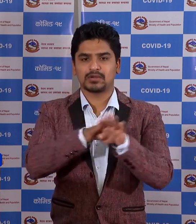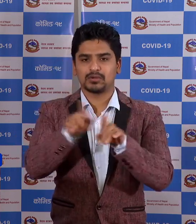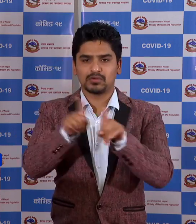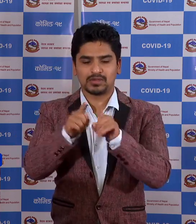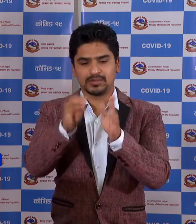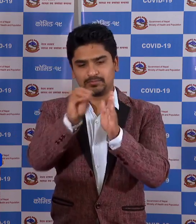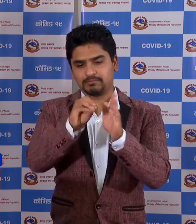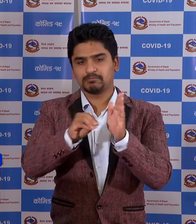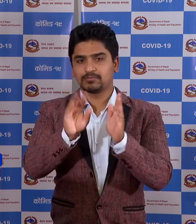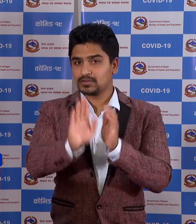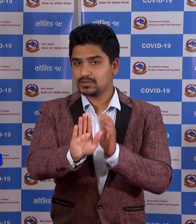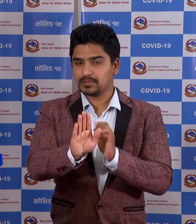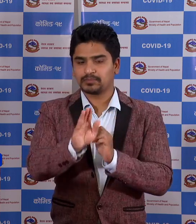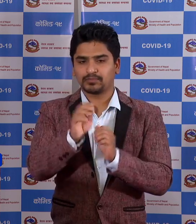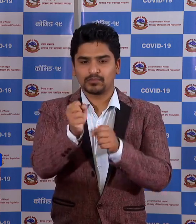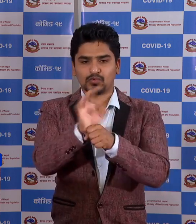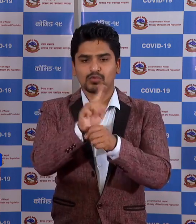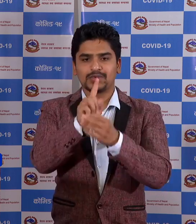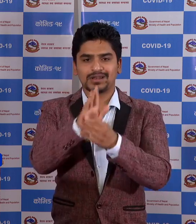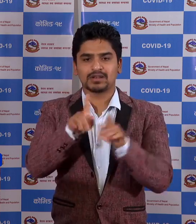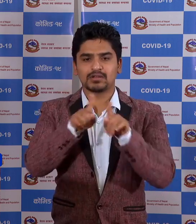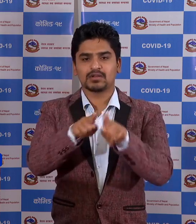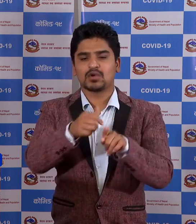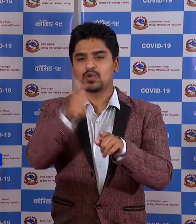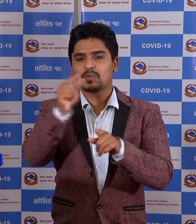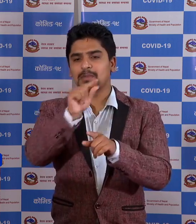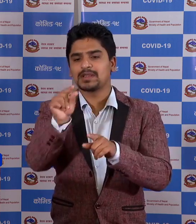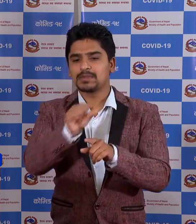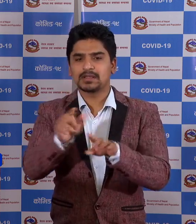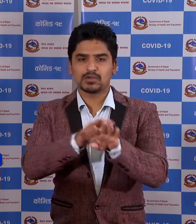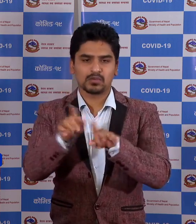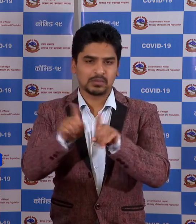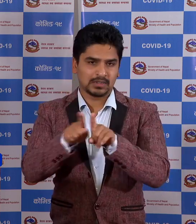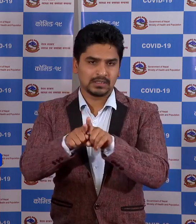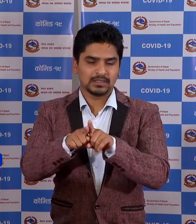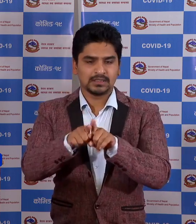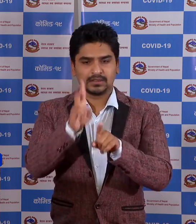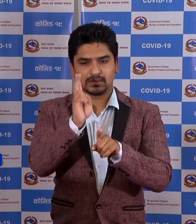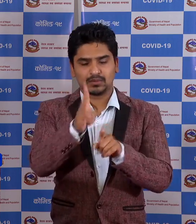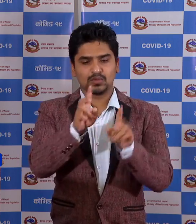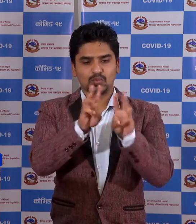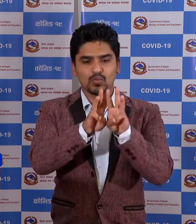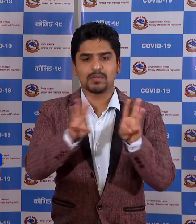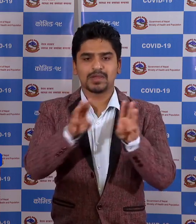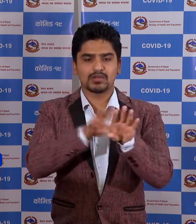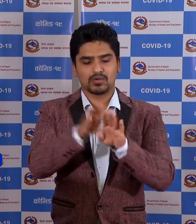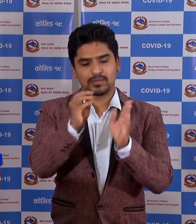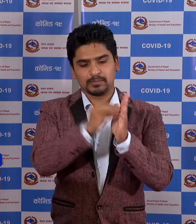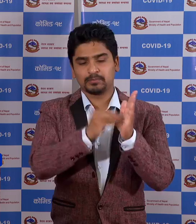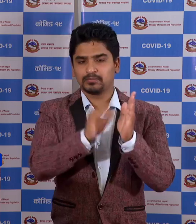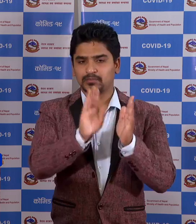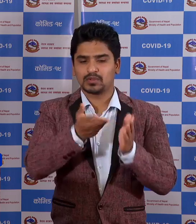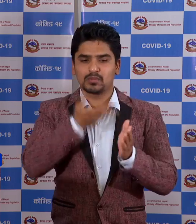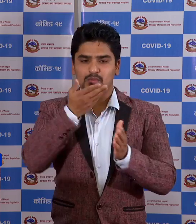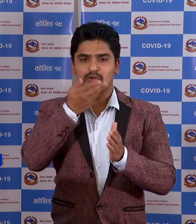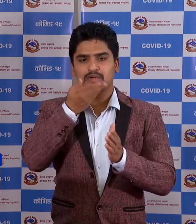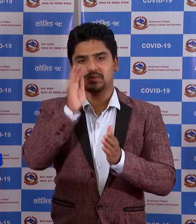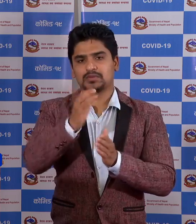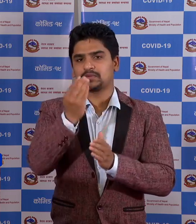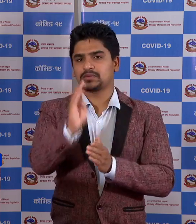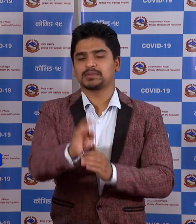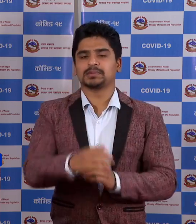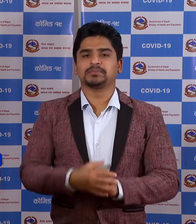पनि त्यहाँ राखिएको छ र कोभिड-19 सँग अन्य विषयवस्तुहरू पनि सो वेब पेजहरूमा यहाँहरूले पढ्न